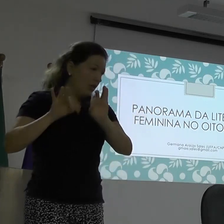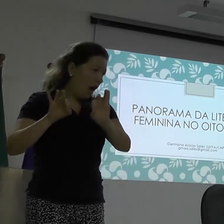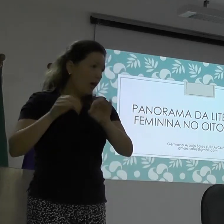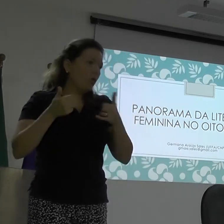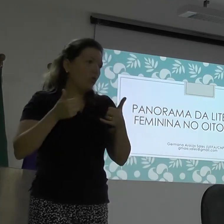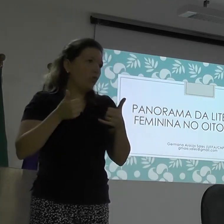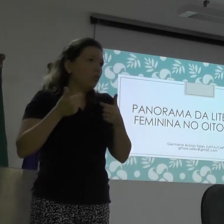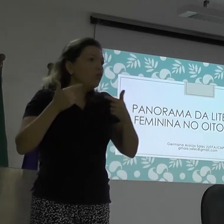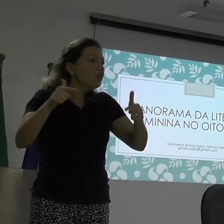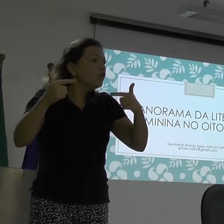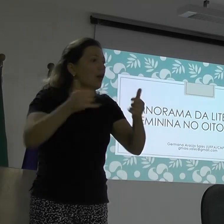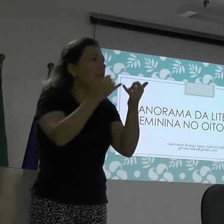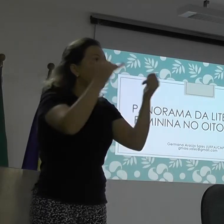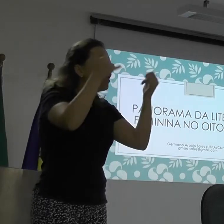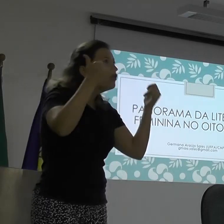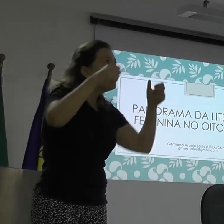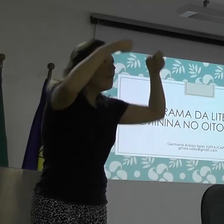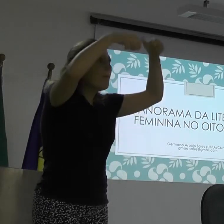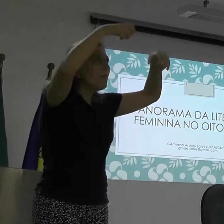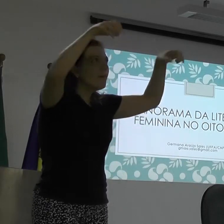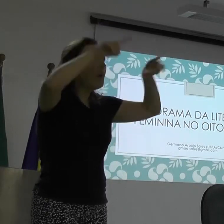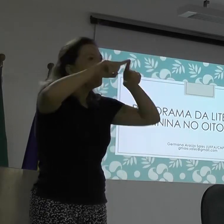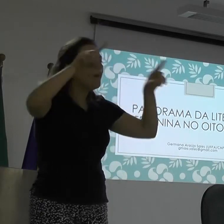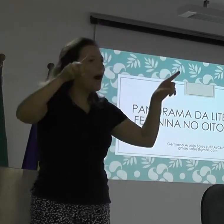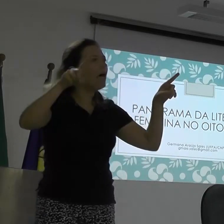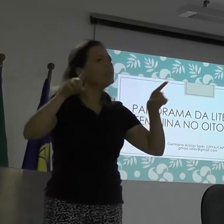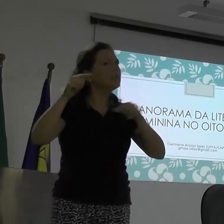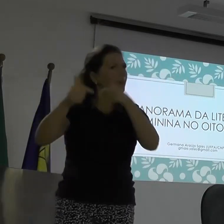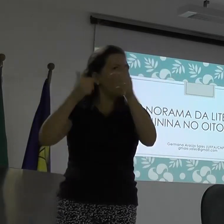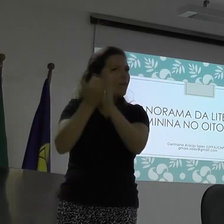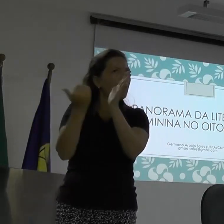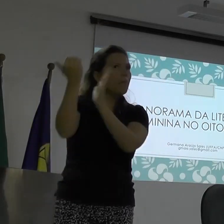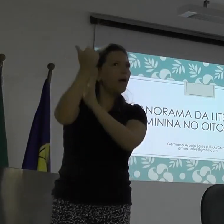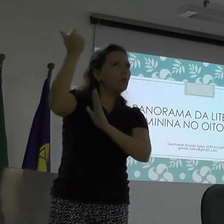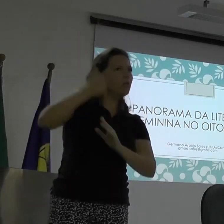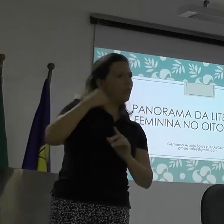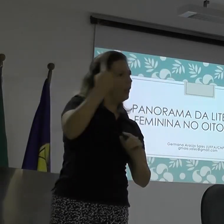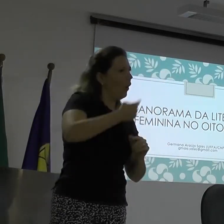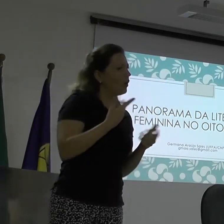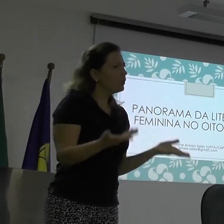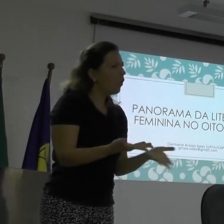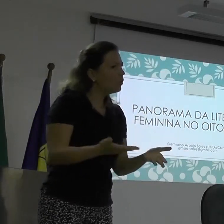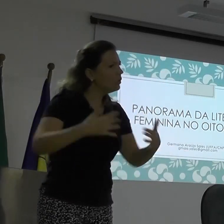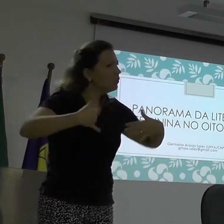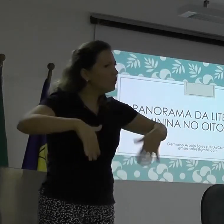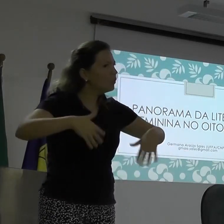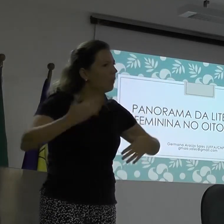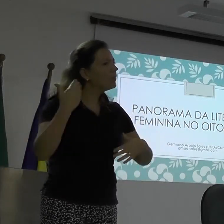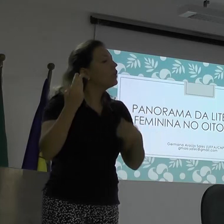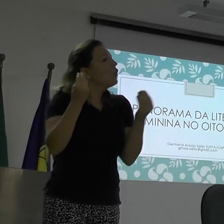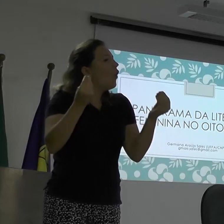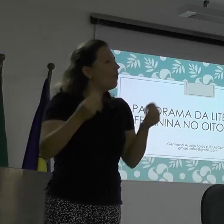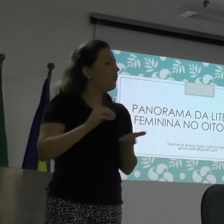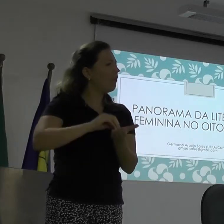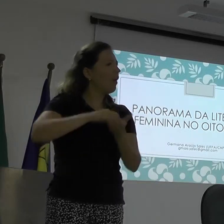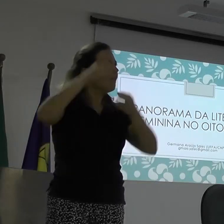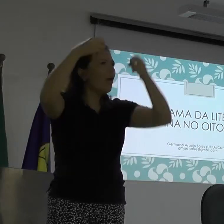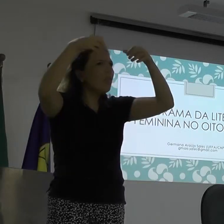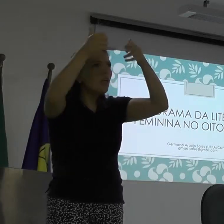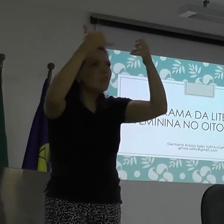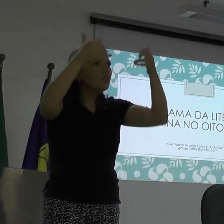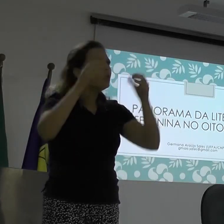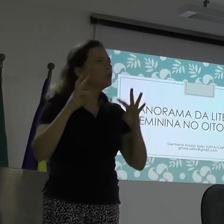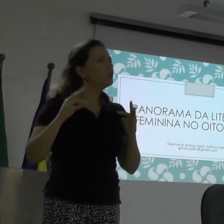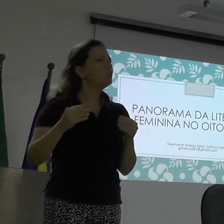energia elétrica, mas eles conseguiam trabalhar mais do que a gente. Mas então, no Sacramento Blake, quando